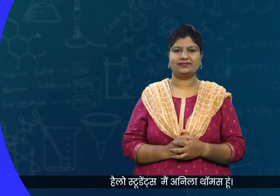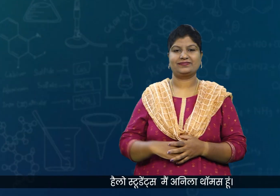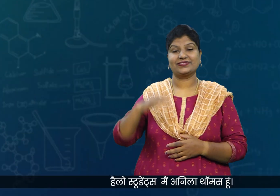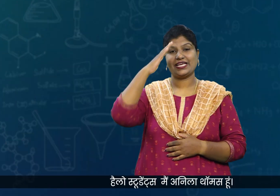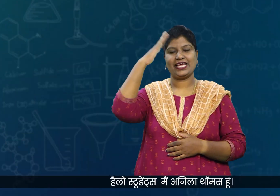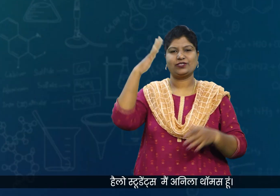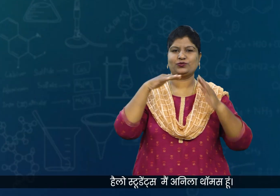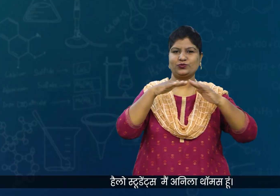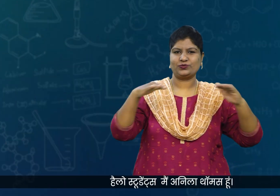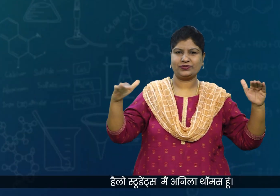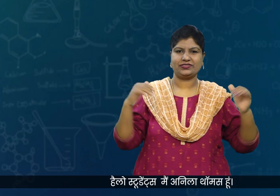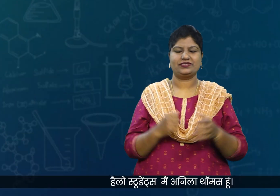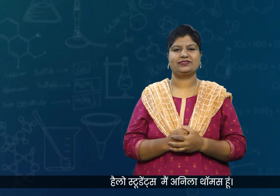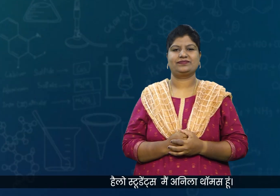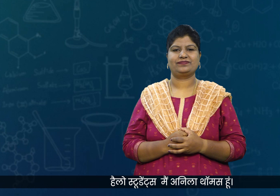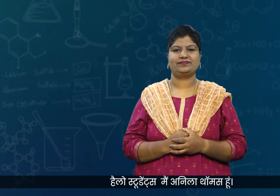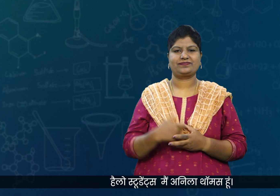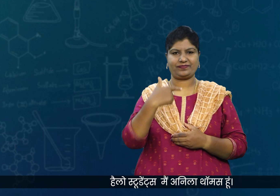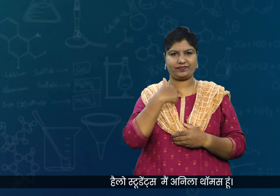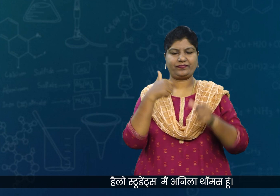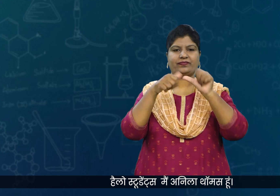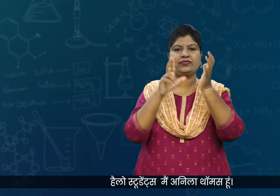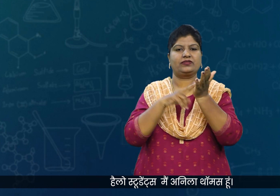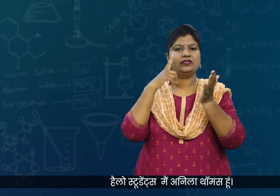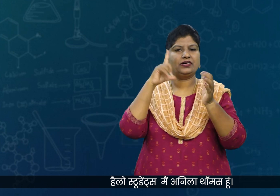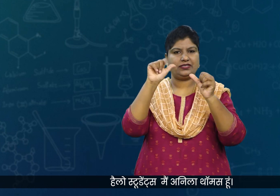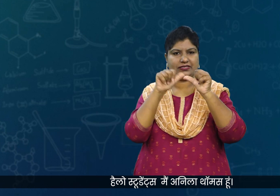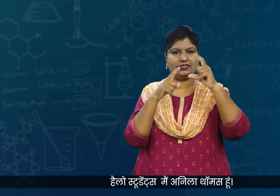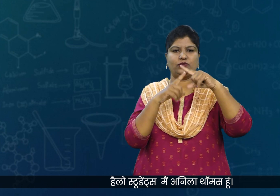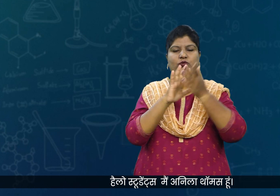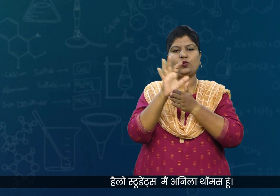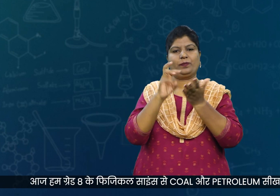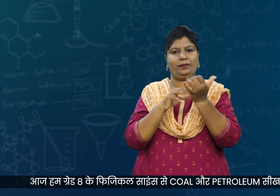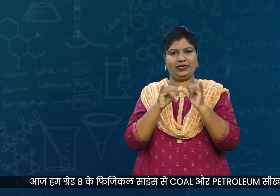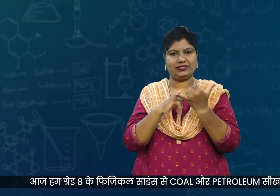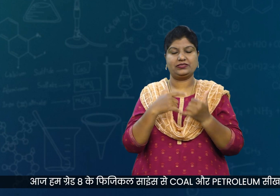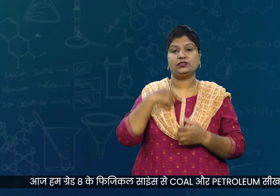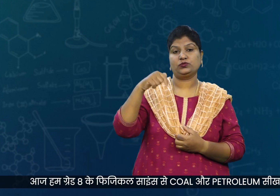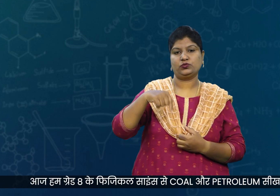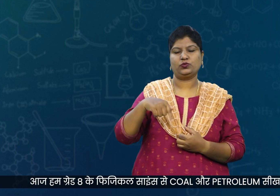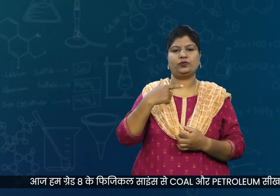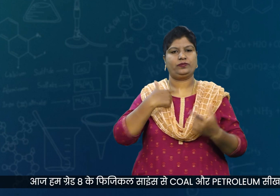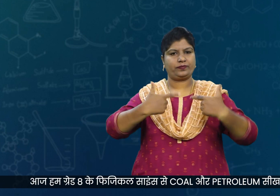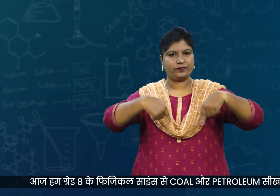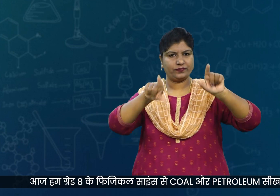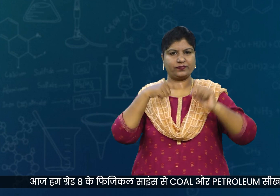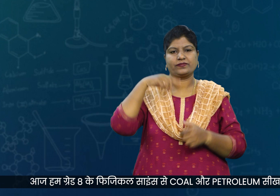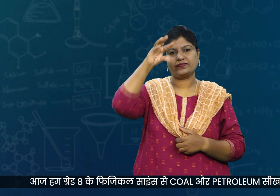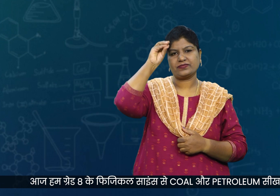हेलो स्टूडेंट्स, मेरा नाम है अनीला थॉमस। आज हम कक्षा 8वीं के फिजिकल